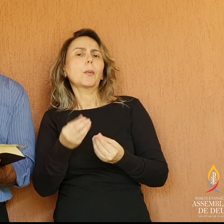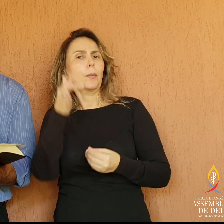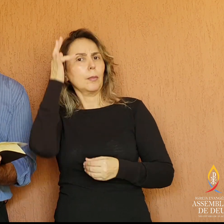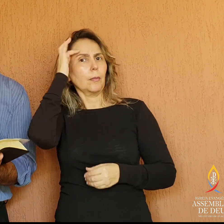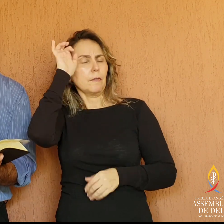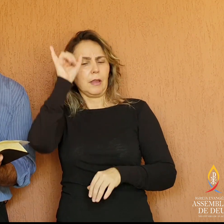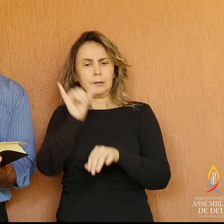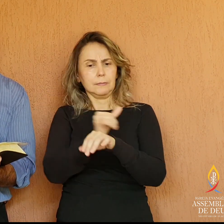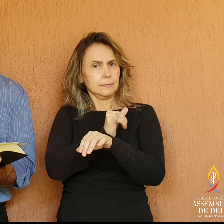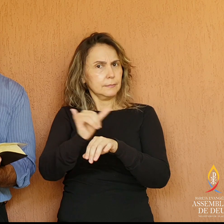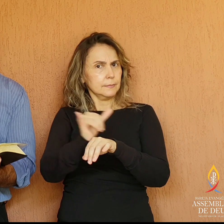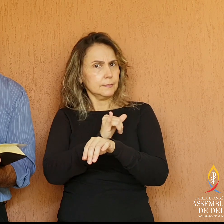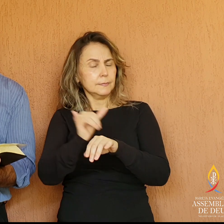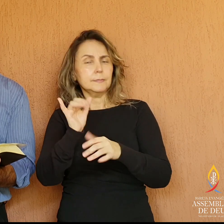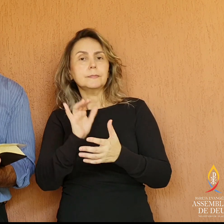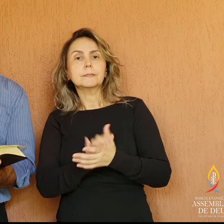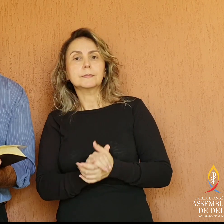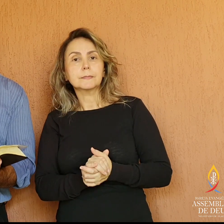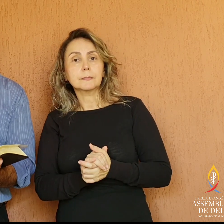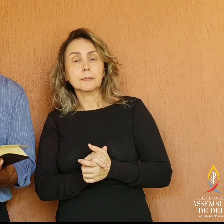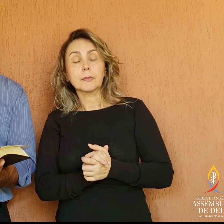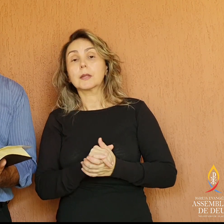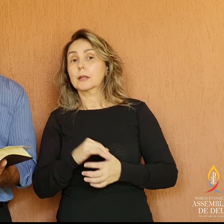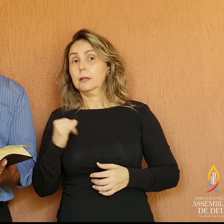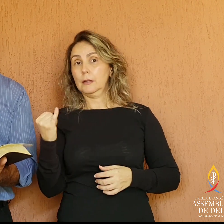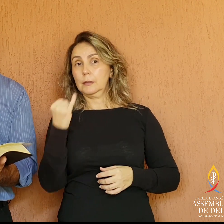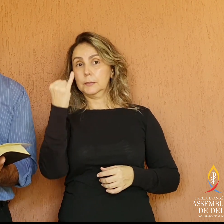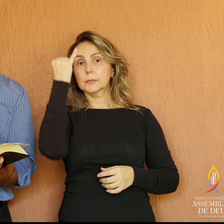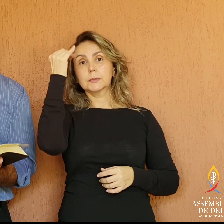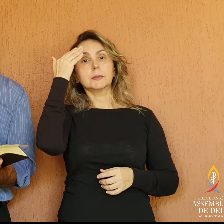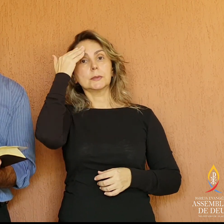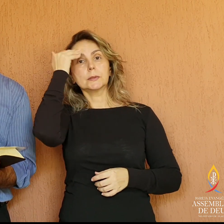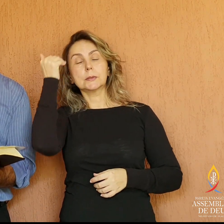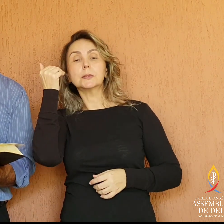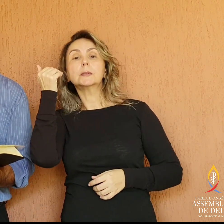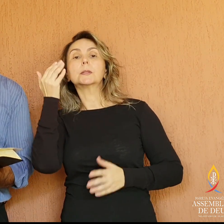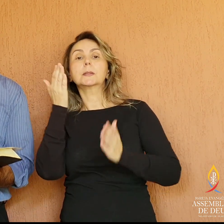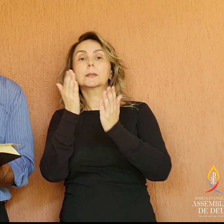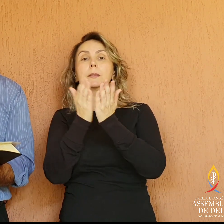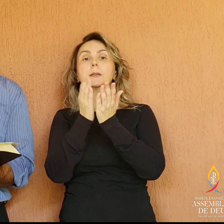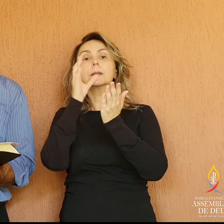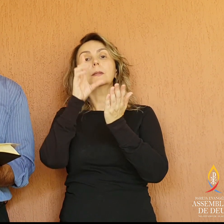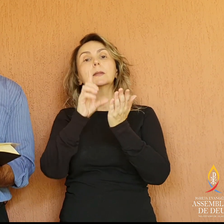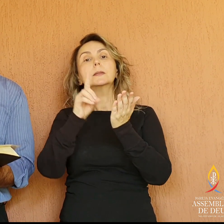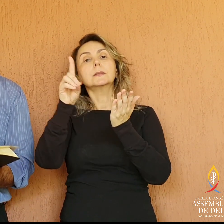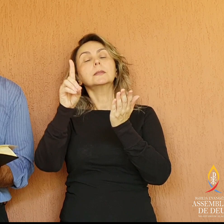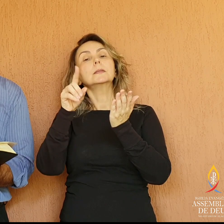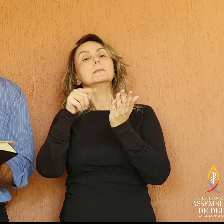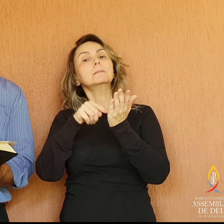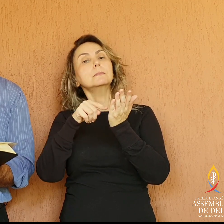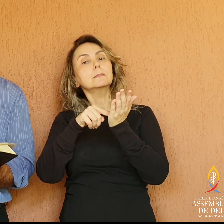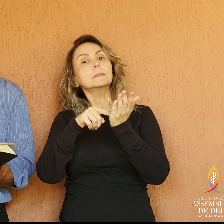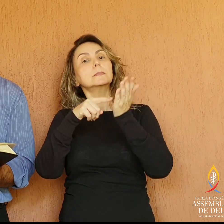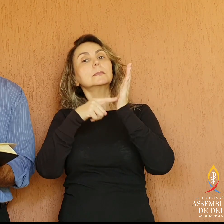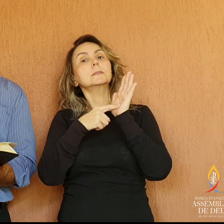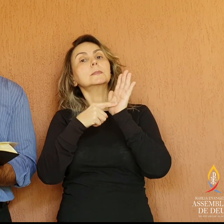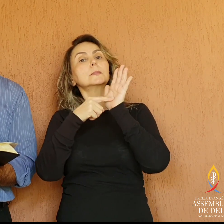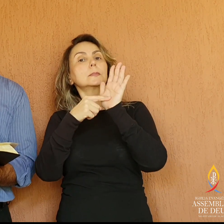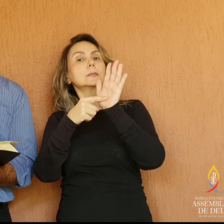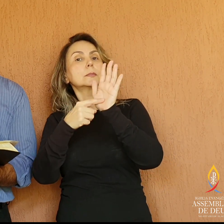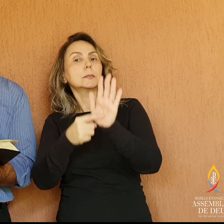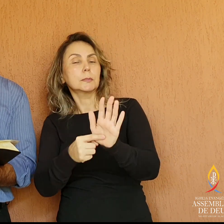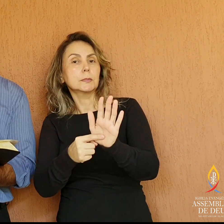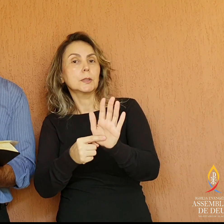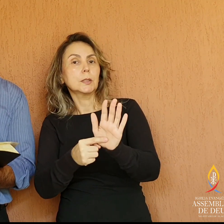Ora, é importante saber que a palavra de Deus vai mencionar um ser